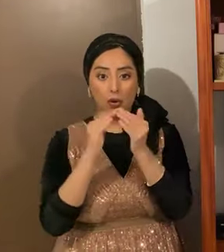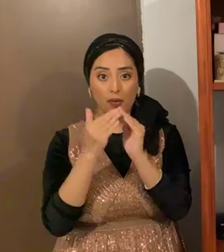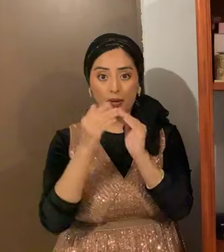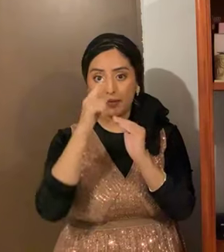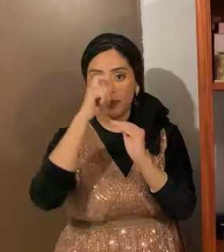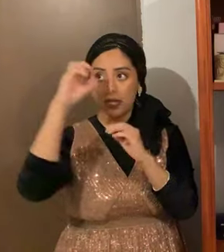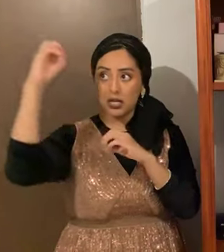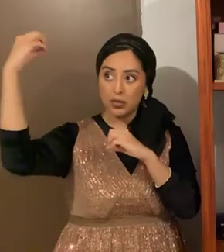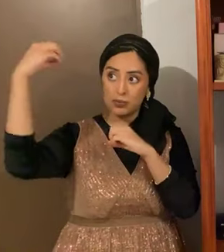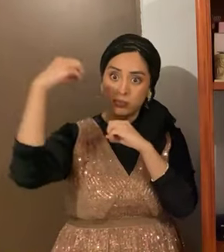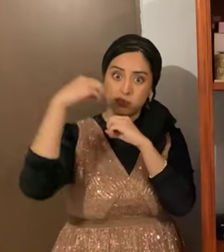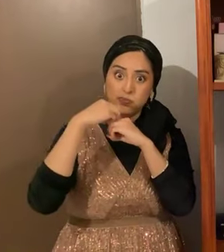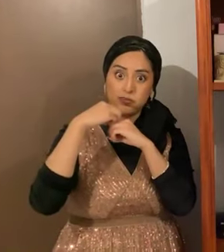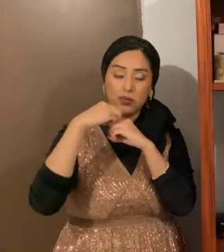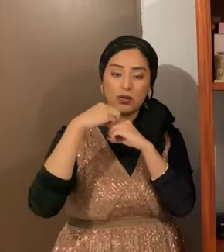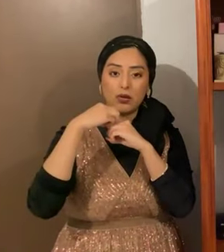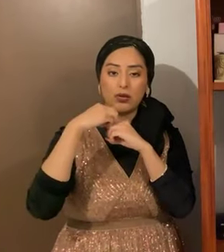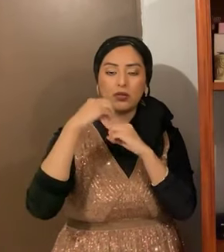asteroide 2024.